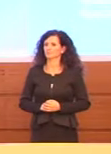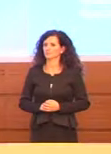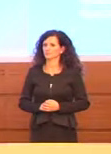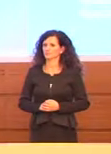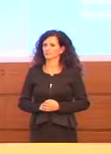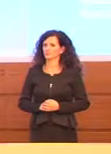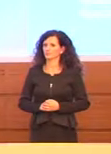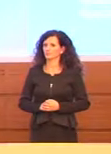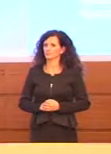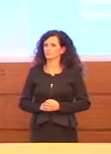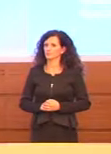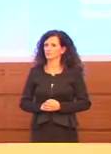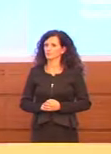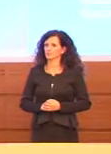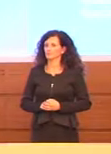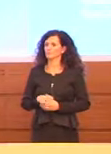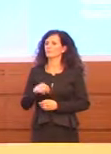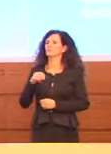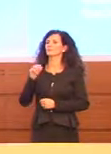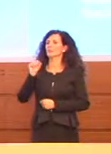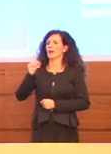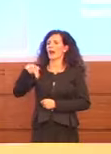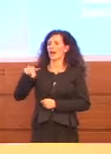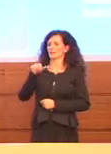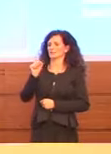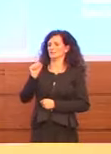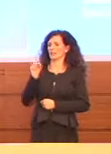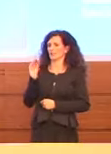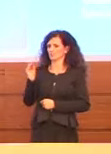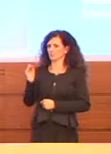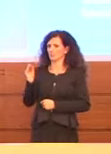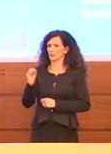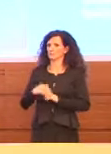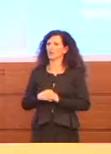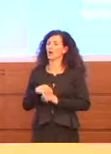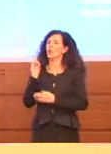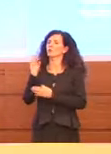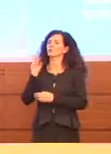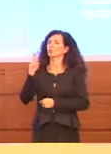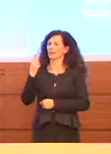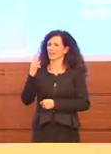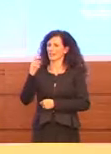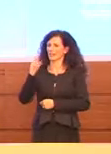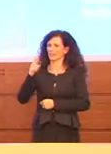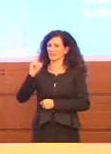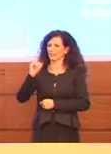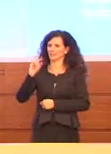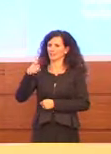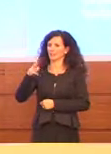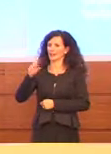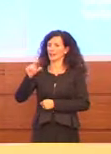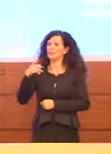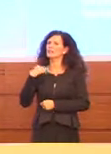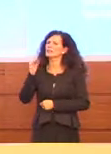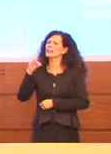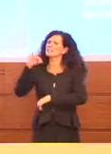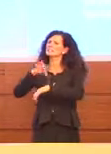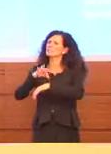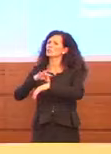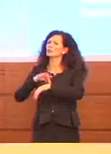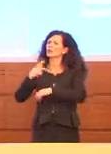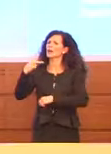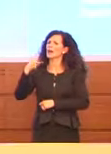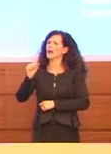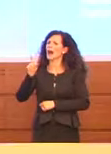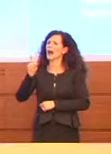lucana viola dell'agenzia nhtsa al professore di vorrei chiedere nella sindrome di kawasaki questa malattia